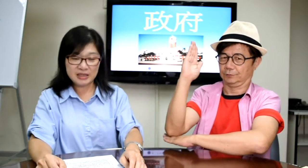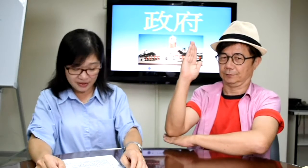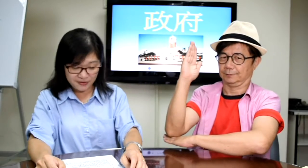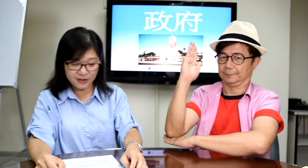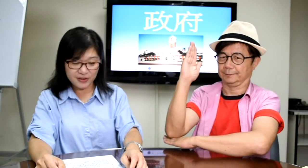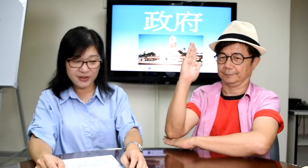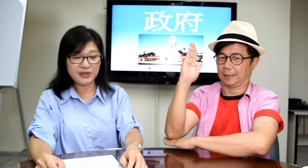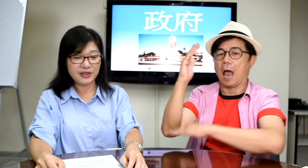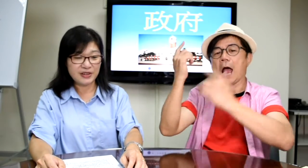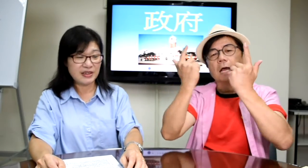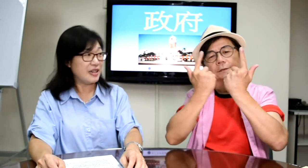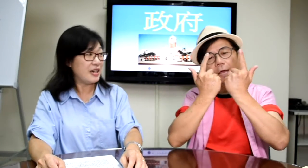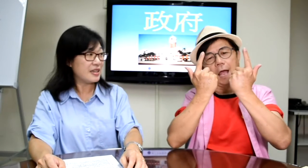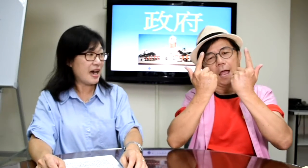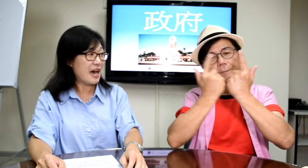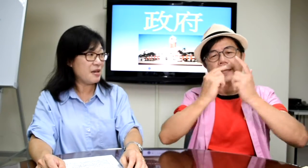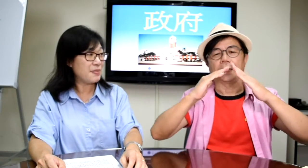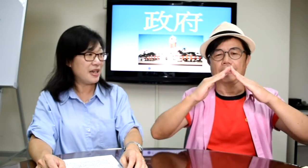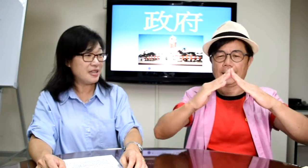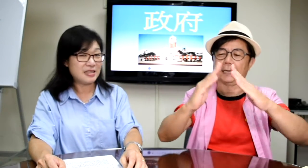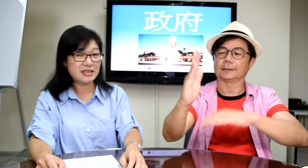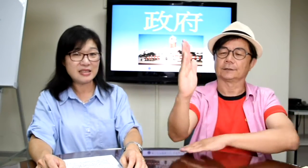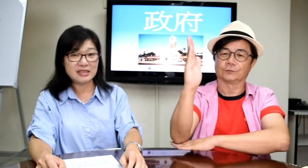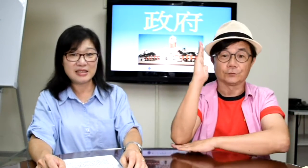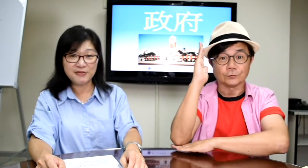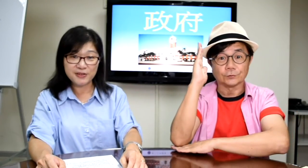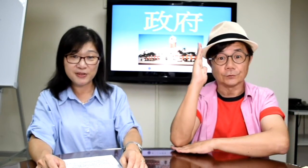府，台北市政府，